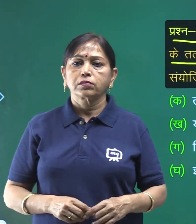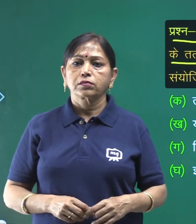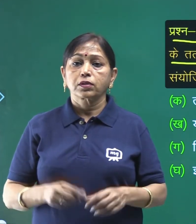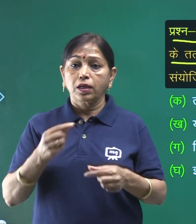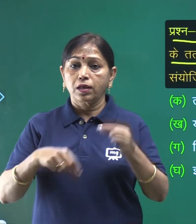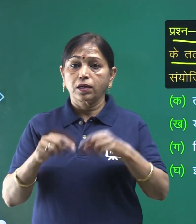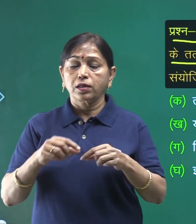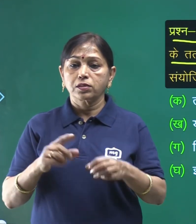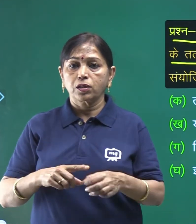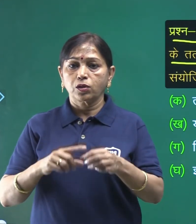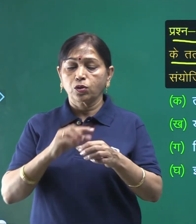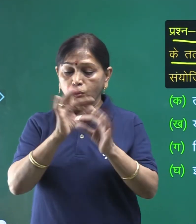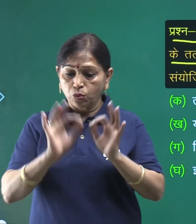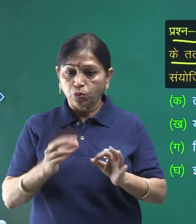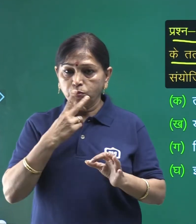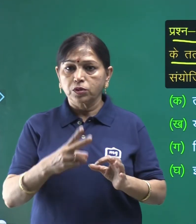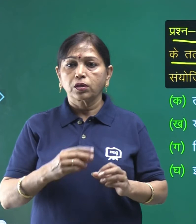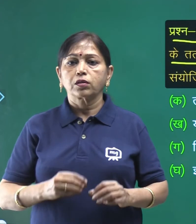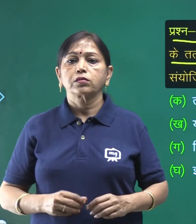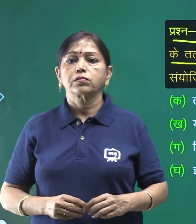रासायनिक रूप से